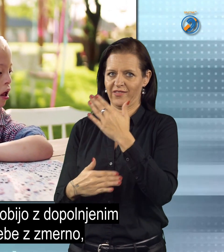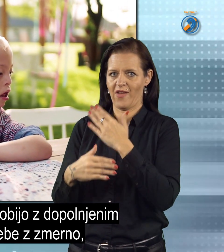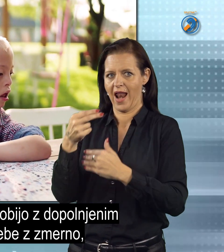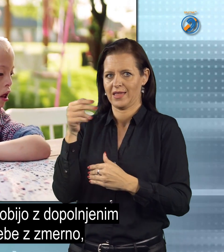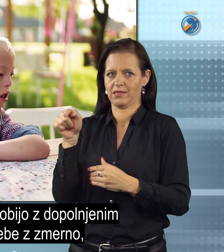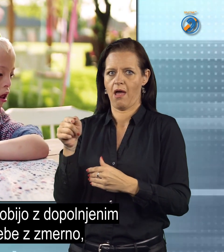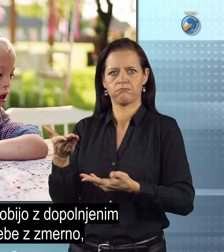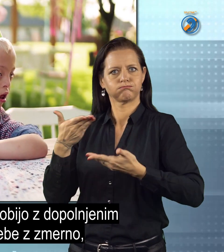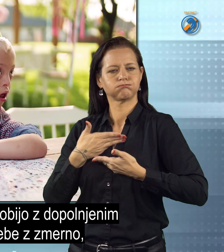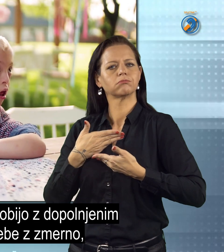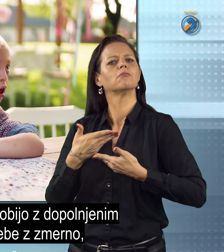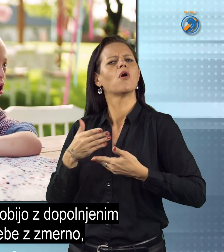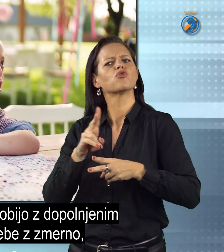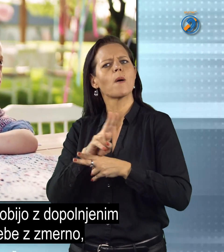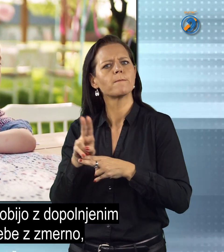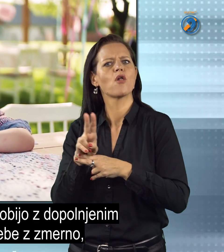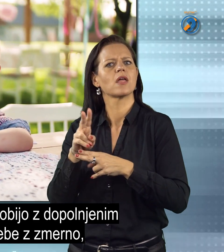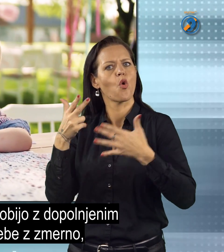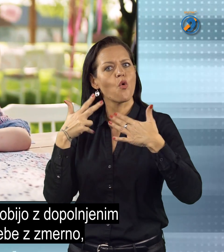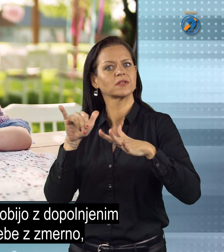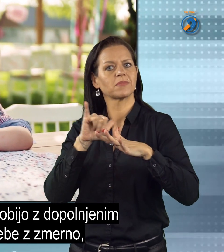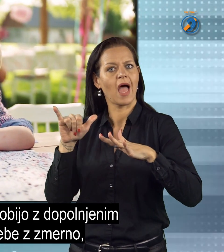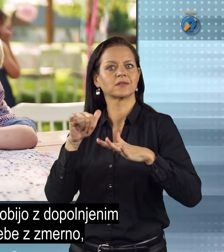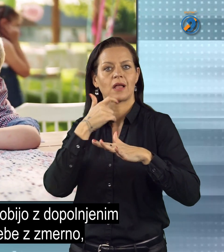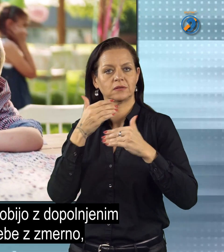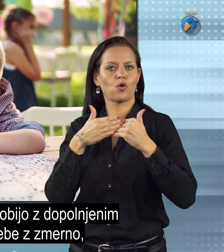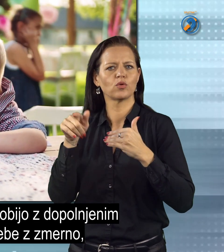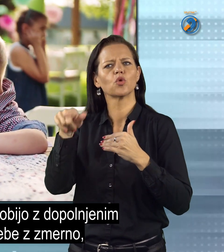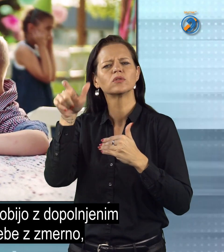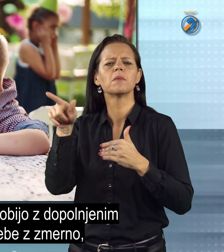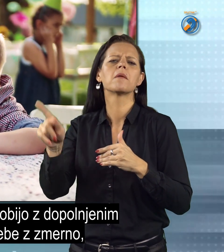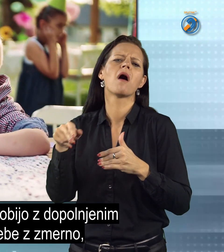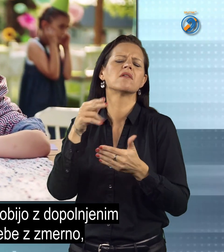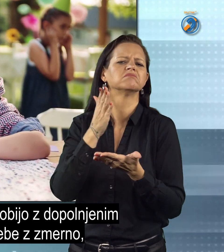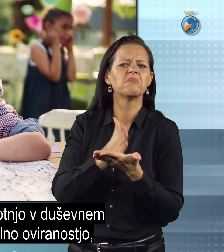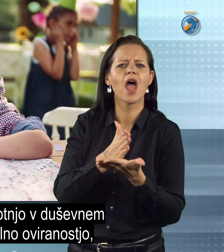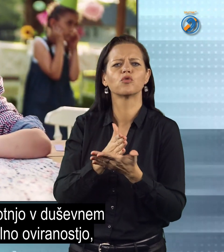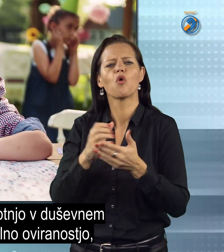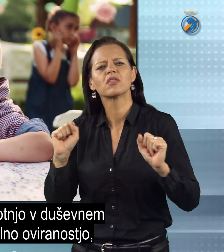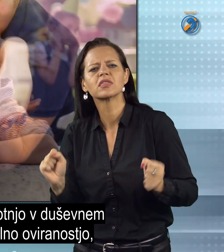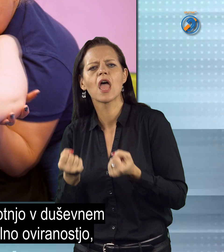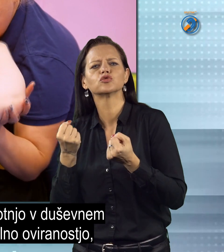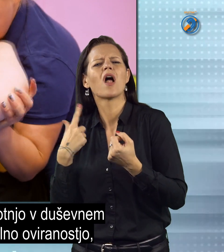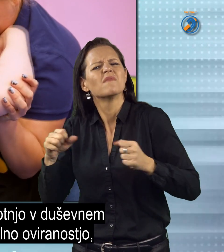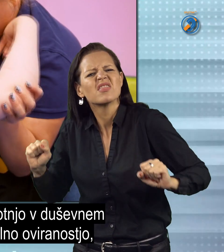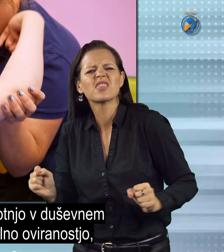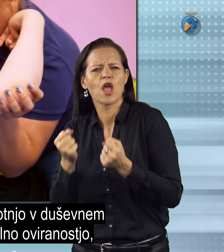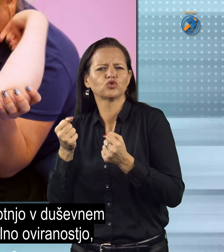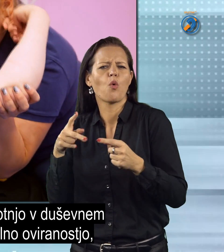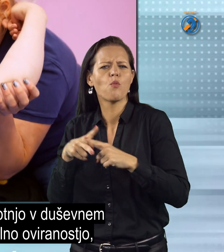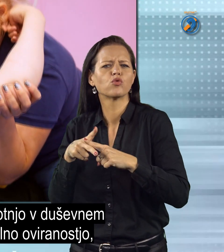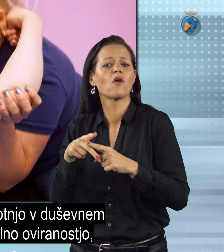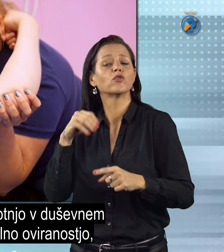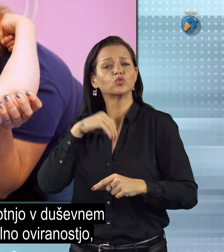Status invalida pridobijo z dopolnjenim 18. letom osebe z zmerno težjo ali težko motnjo v duševnem razvoju ali